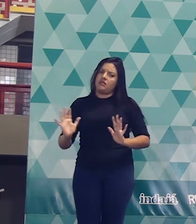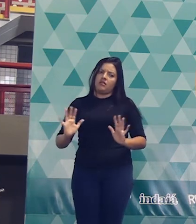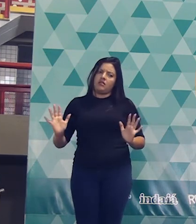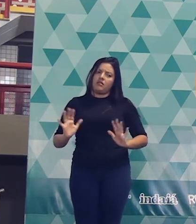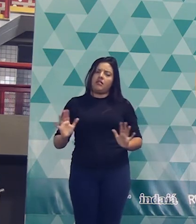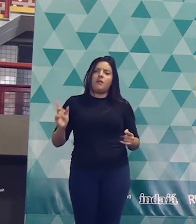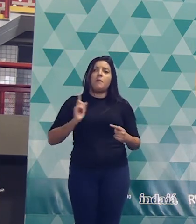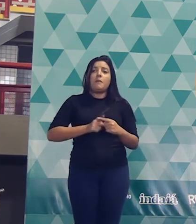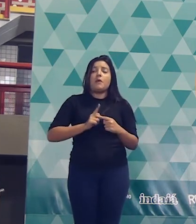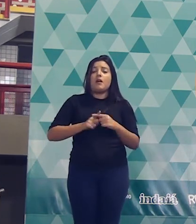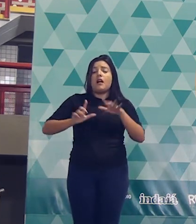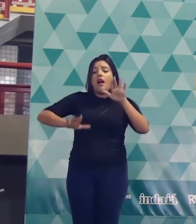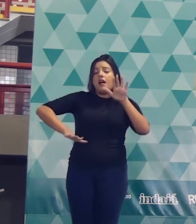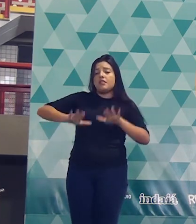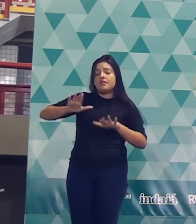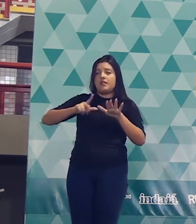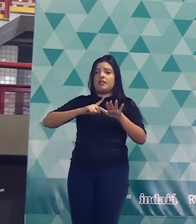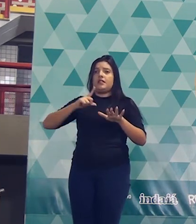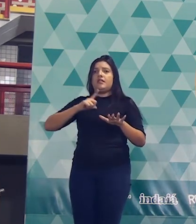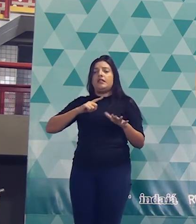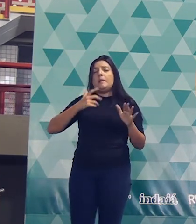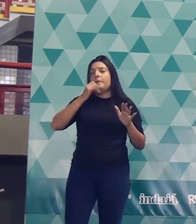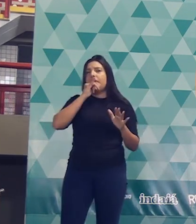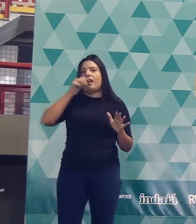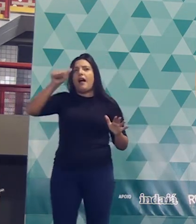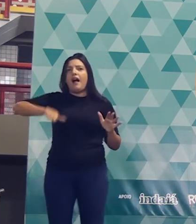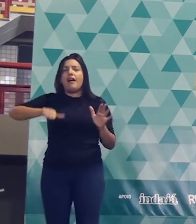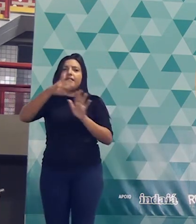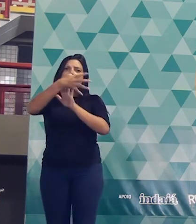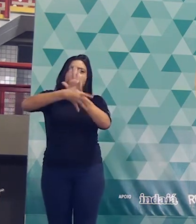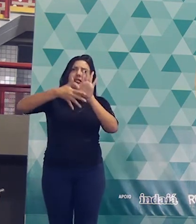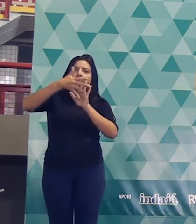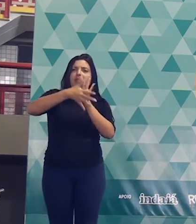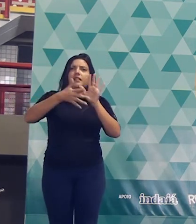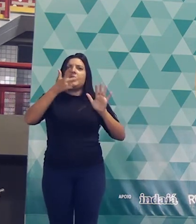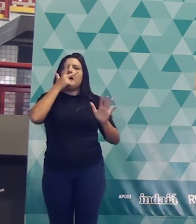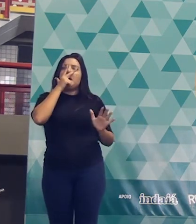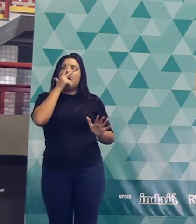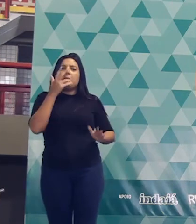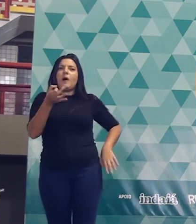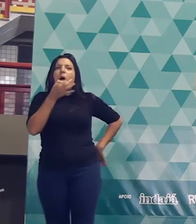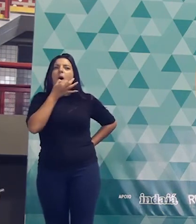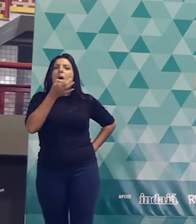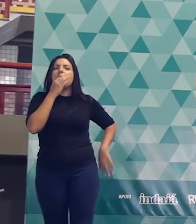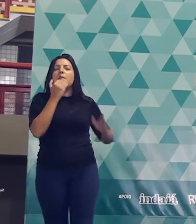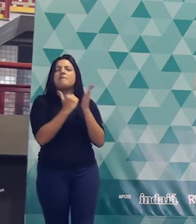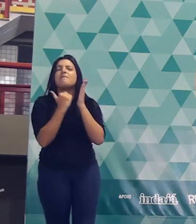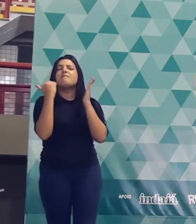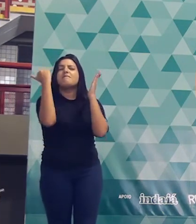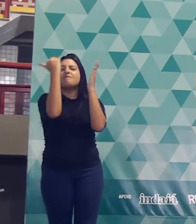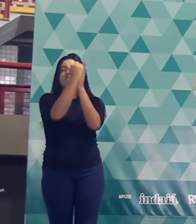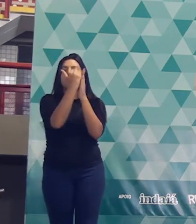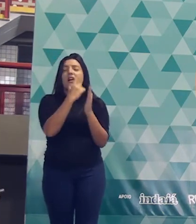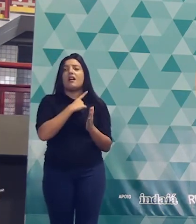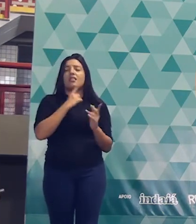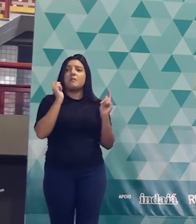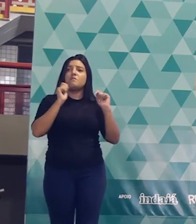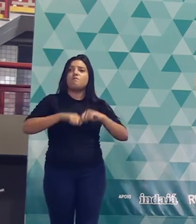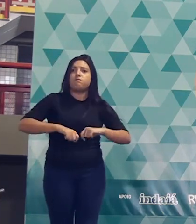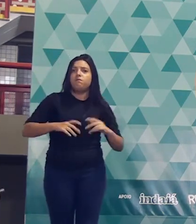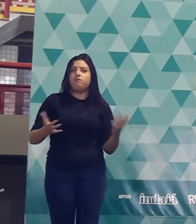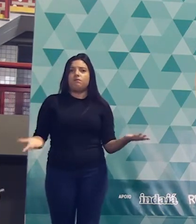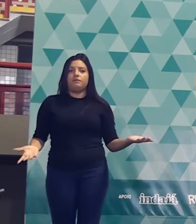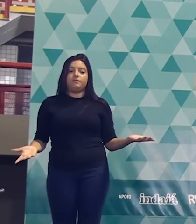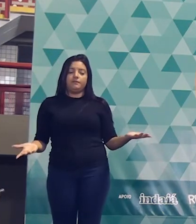aí, porque às vezes na análise de um texto, a gente infere além do que é possível, além do que o